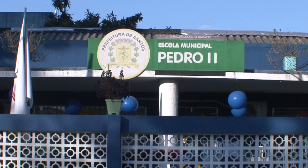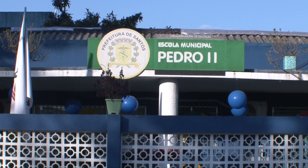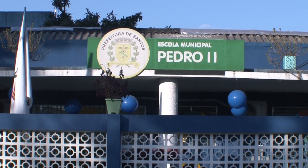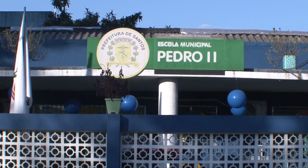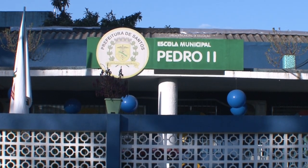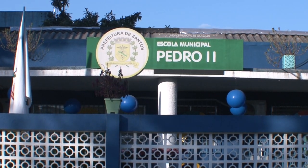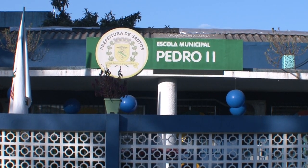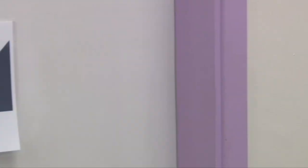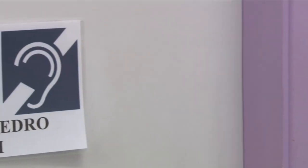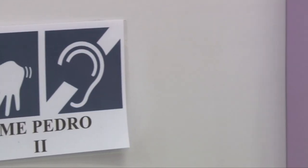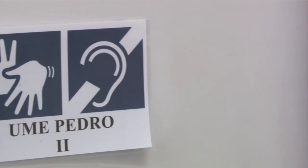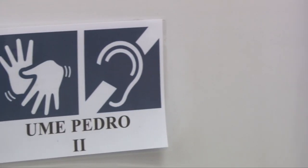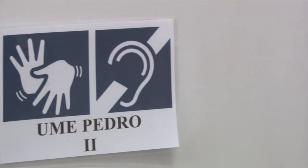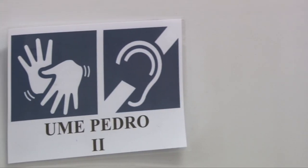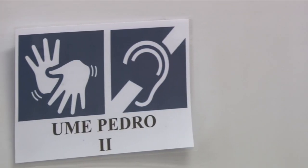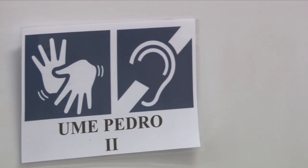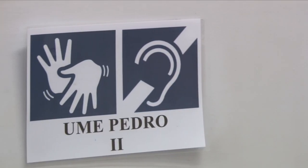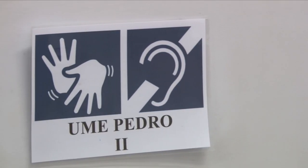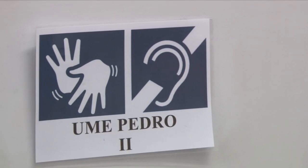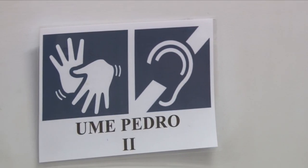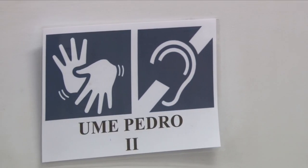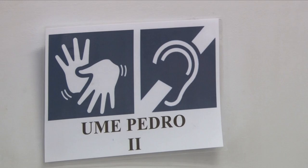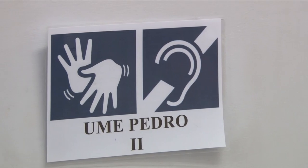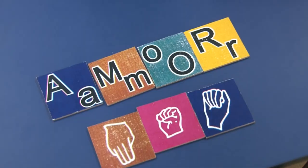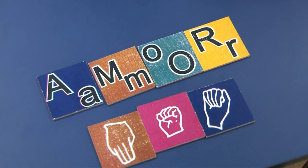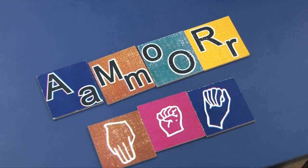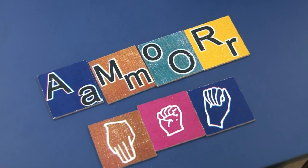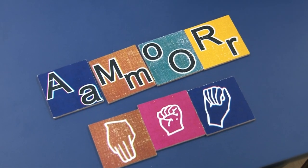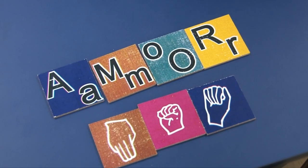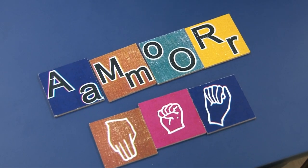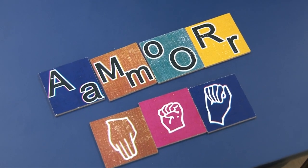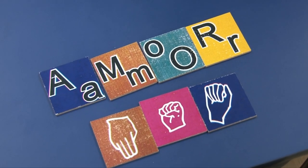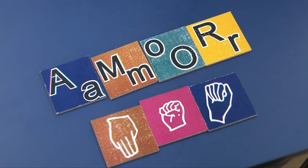escola aqui é polo em surdez e somos em nove intérpretes.